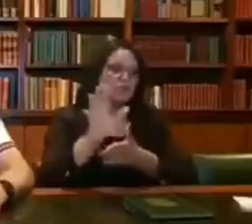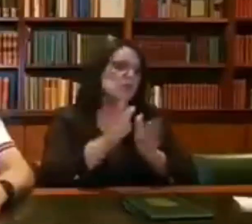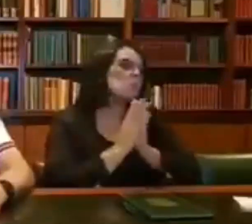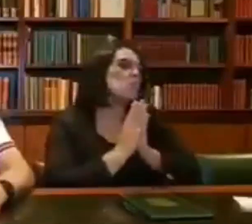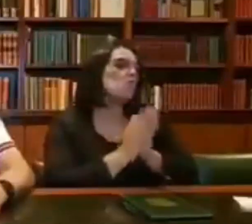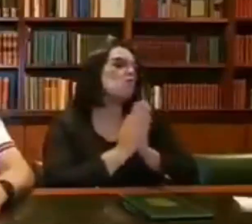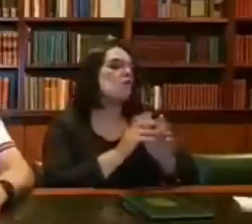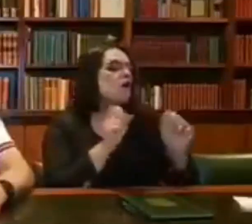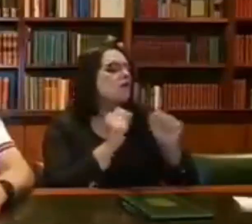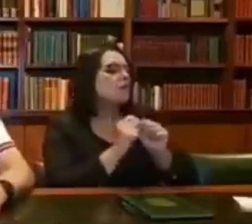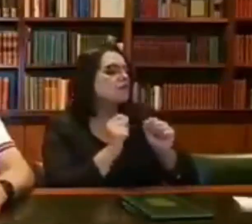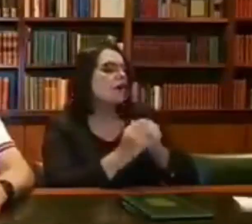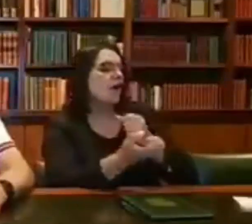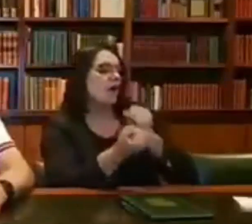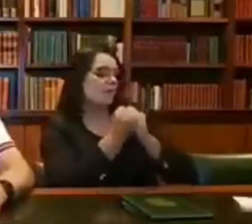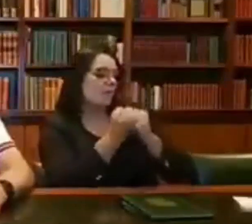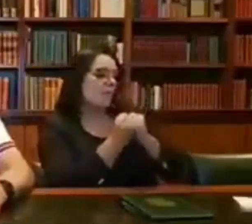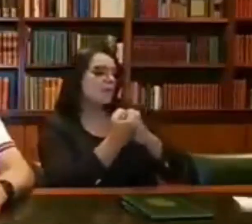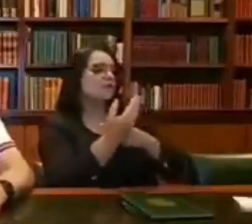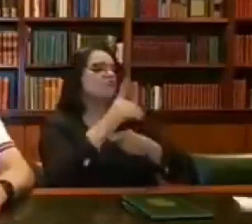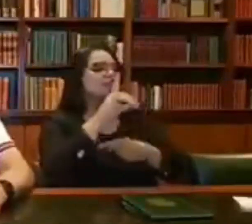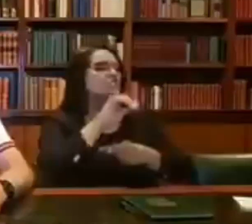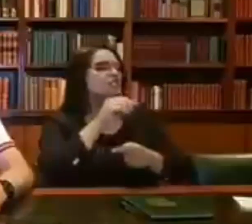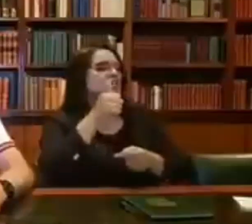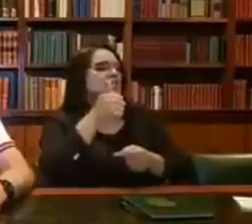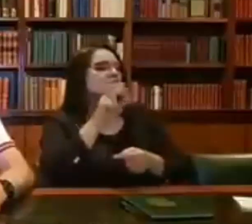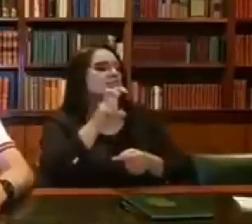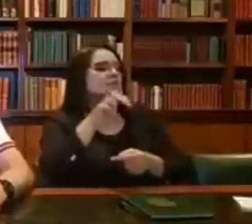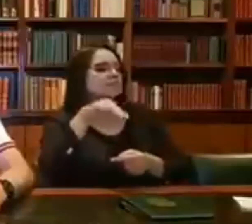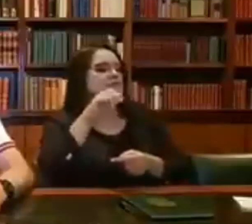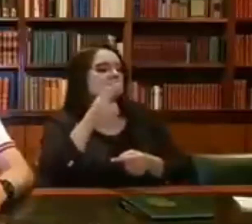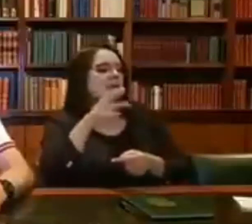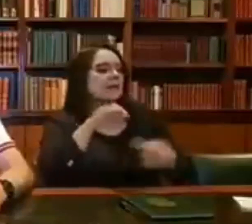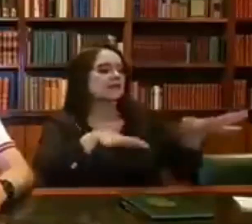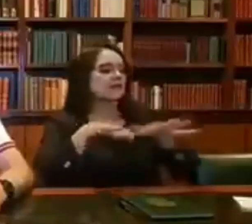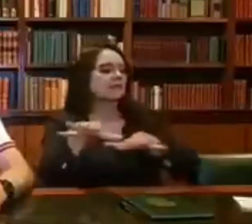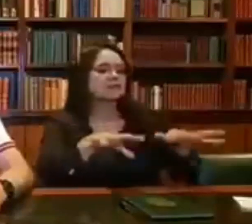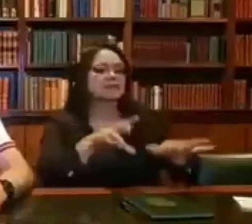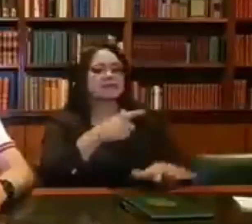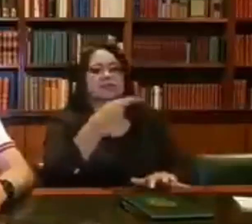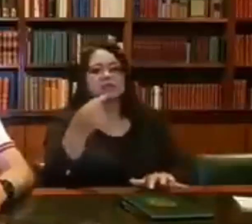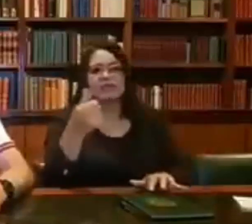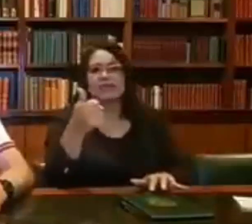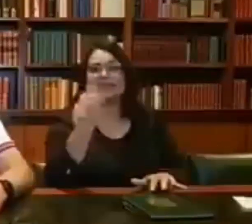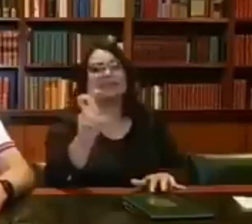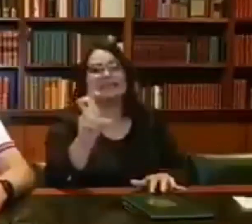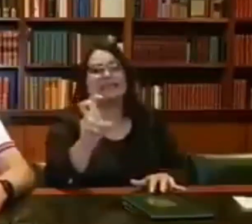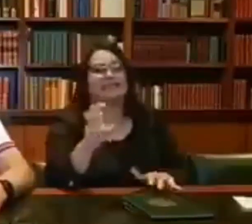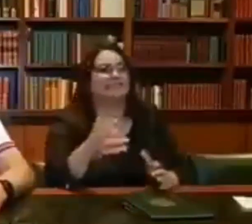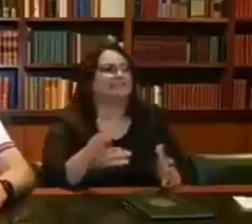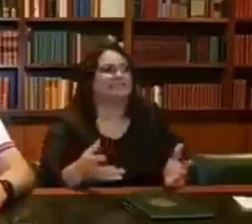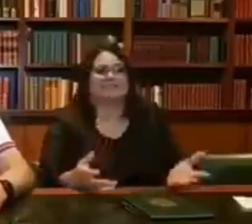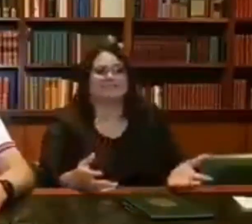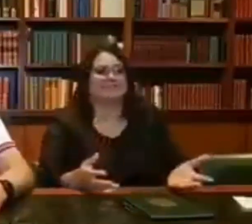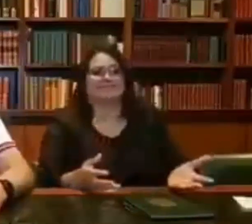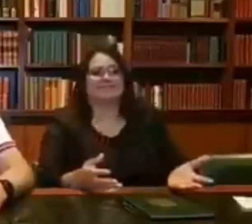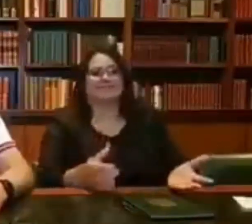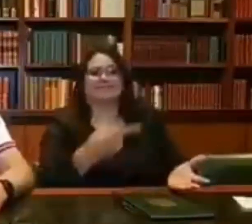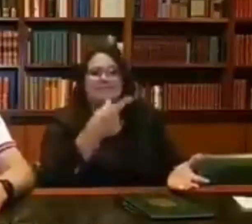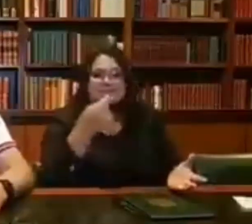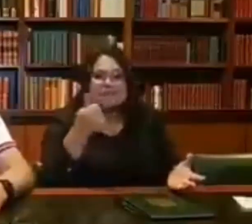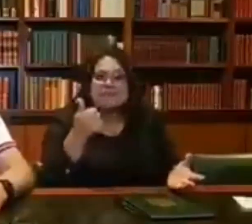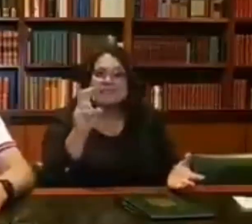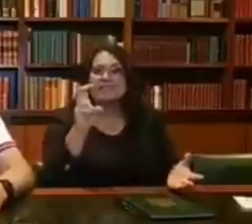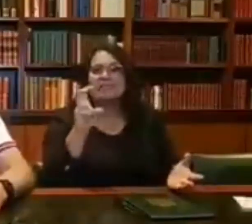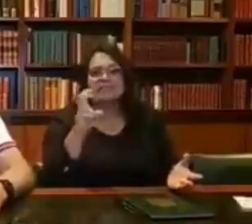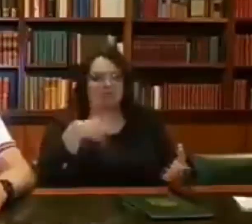sim o apoio para a manifestação de 15 de março de 2015. Então esse vídeo deve estar